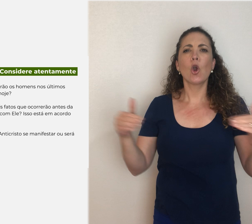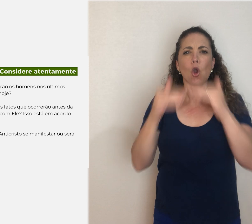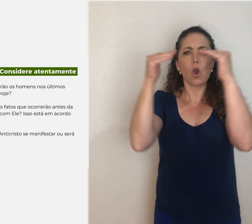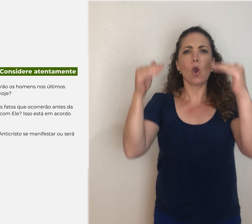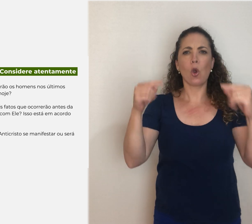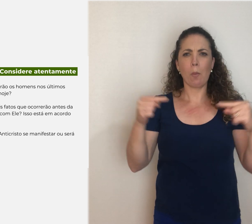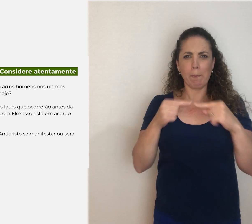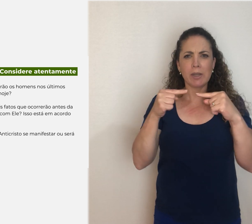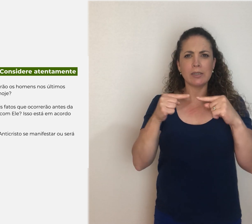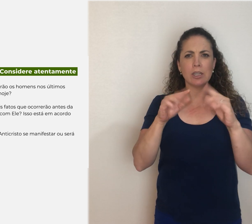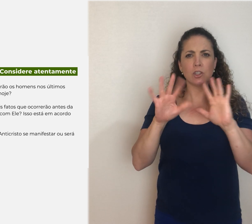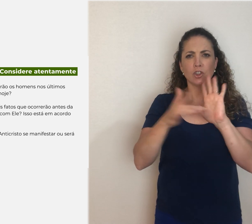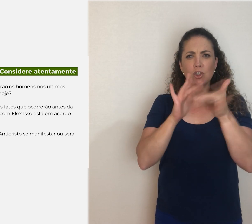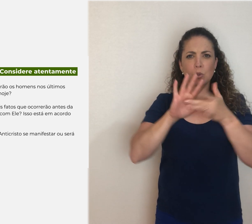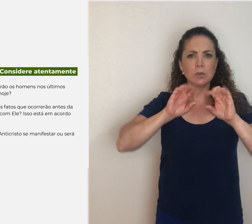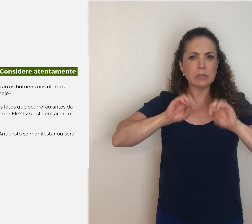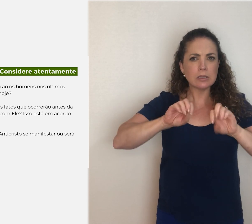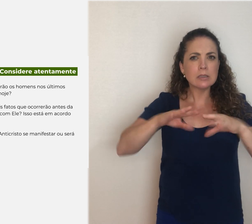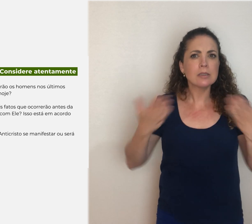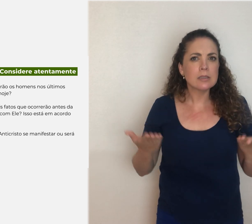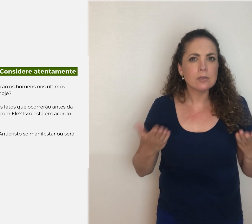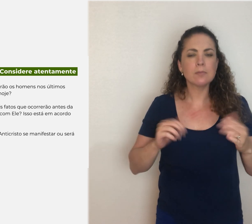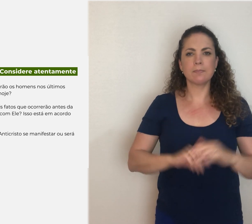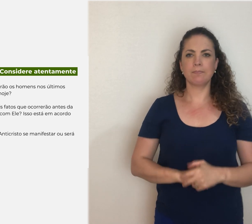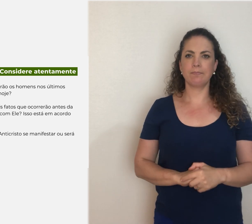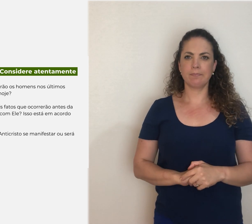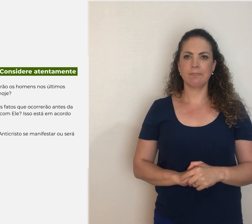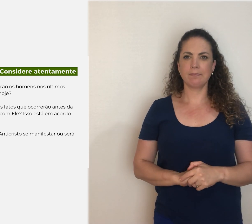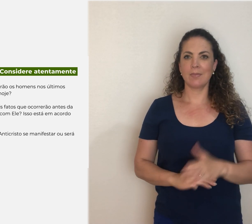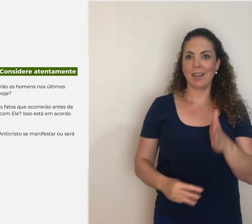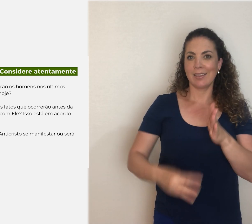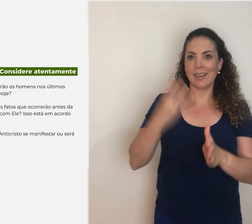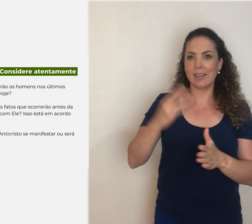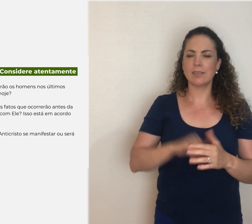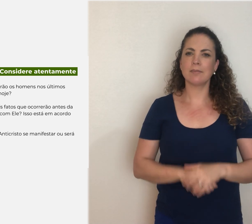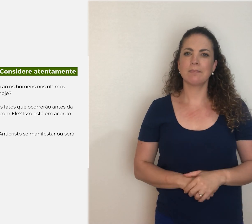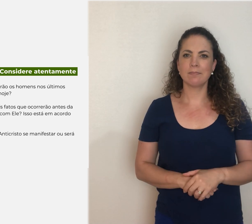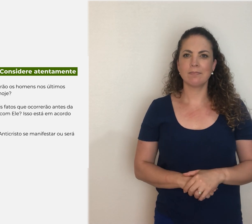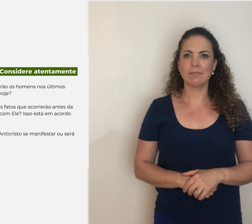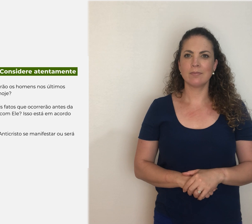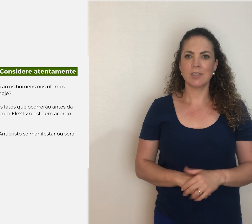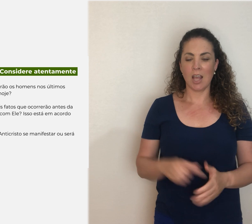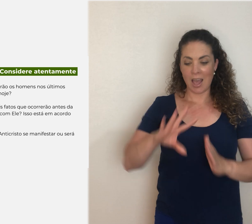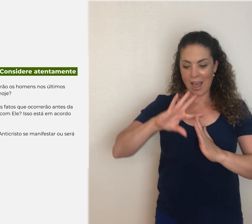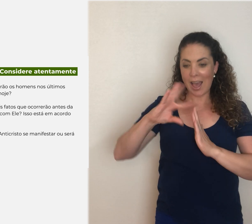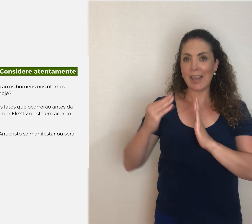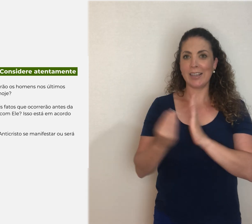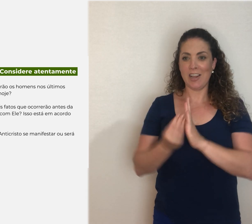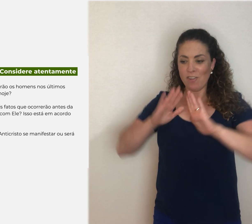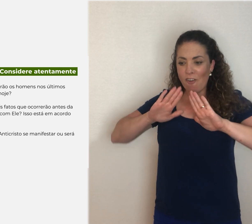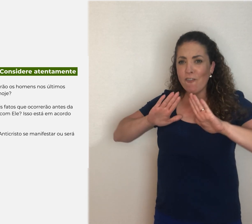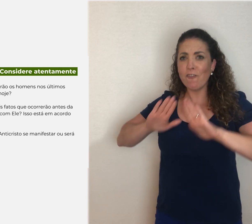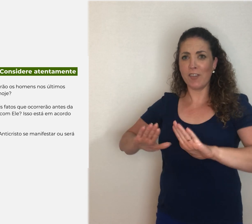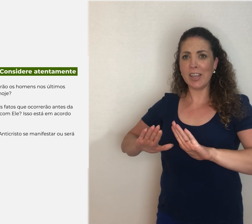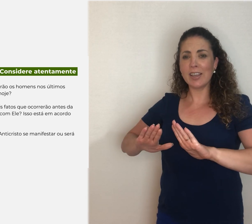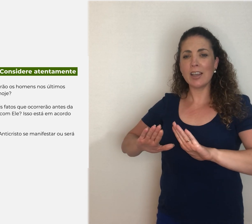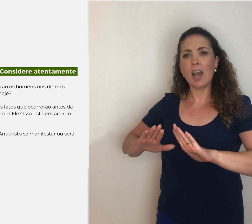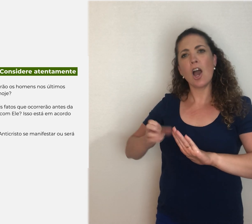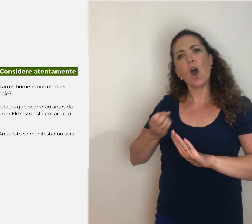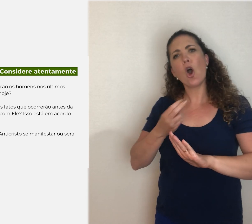Terceiro, a igreja estará na terra quando o anticristo se manifestar ou